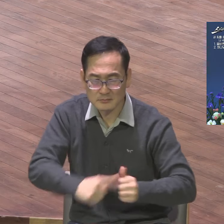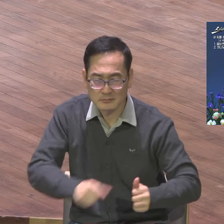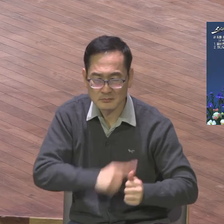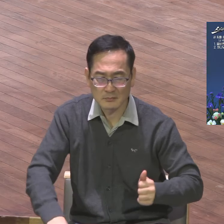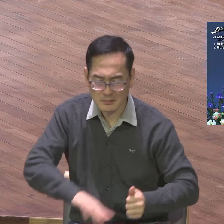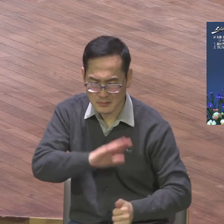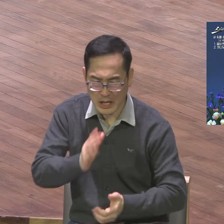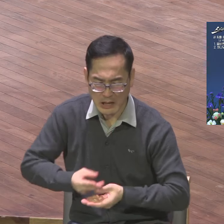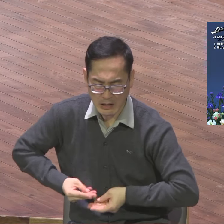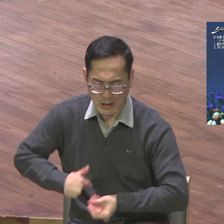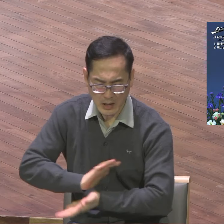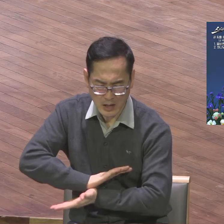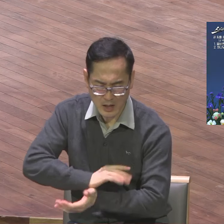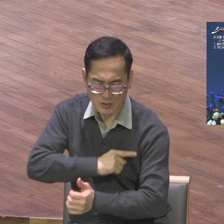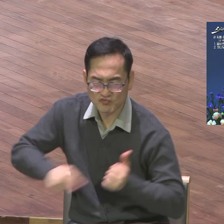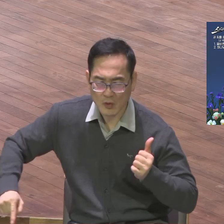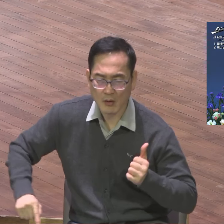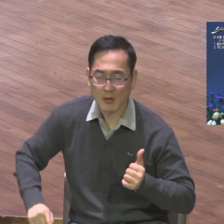당합니다. 쫓겨납니다.